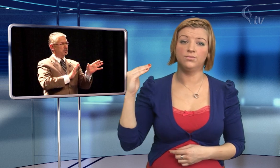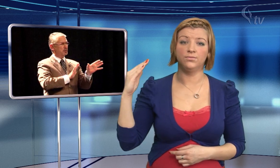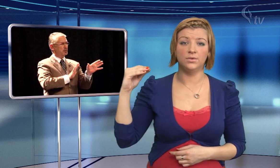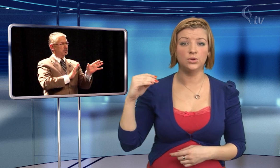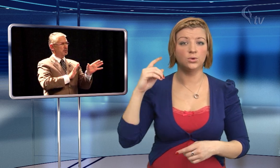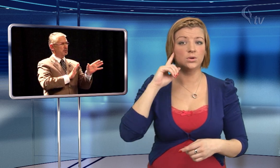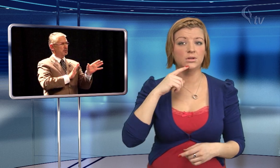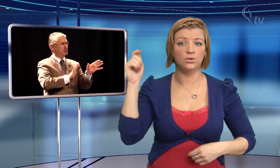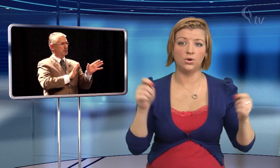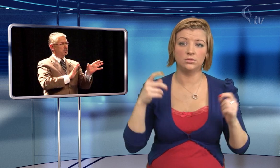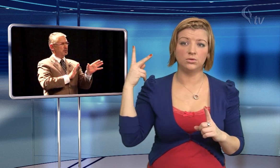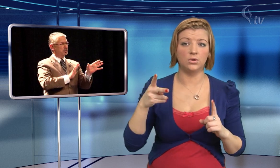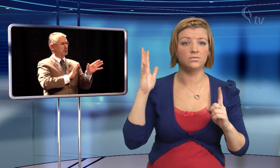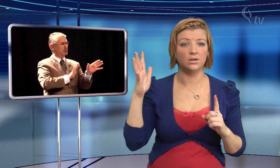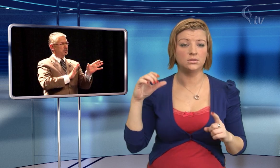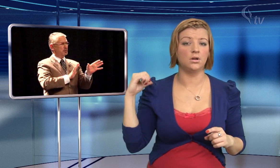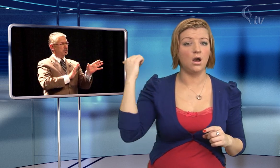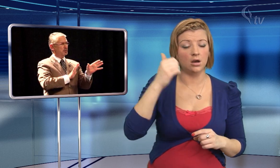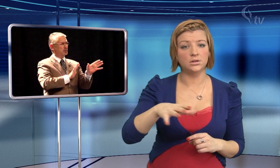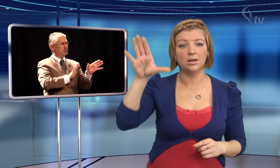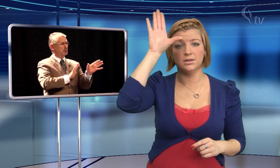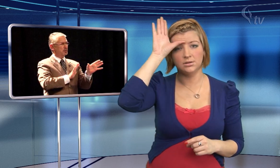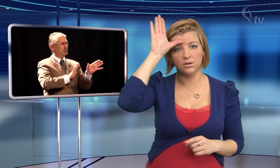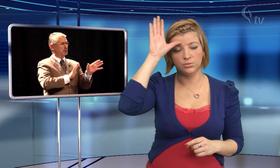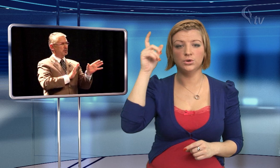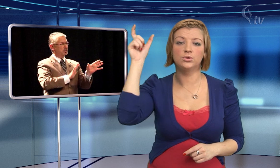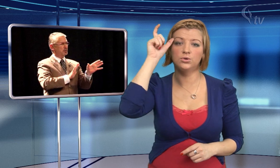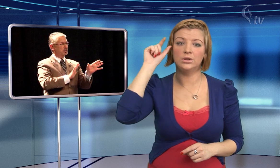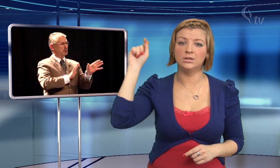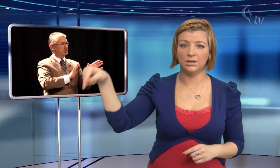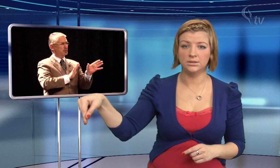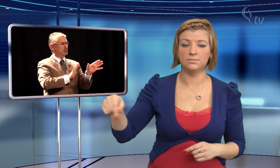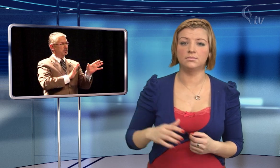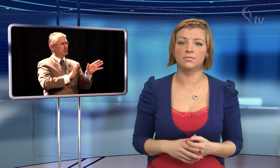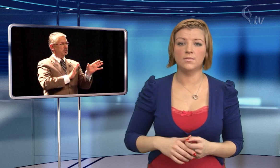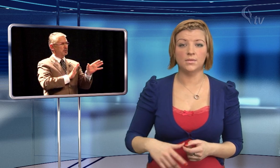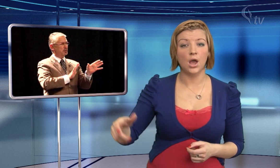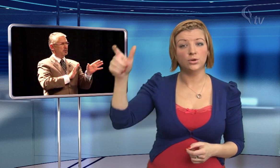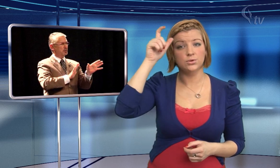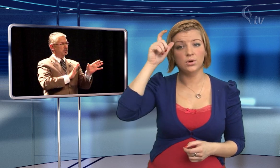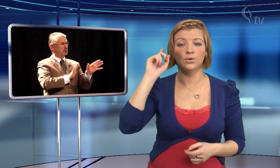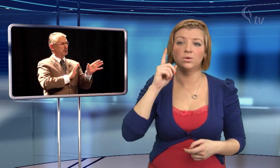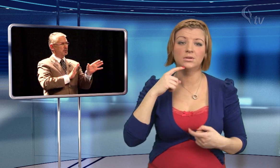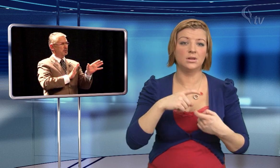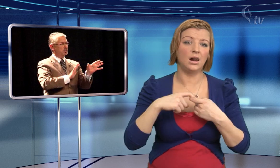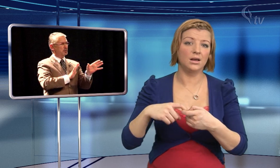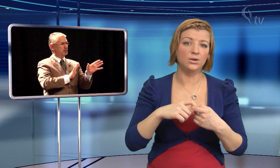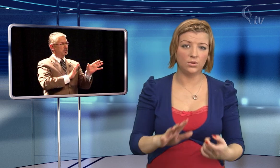kongress toimub 2015. aastal Türgis, Istanbulis. Türgi kurtide liidu kandideerimine